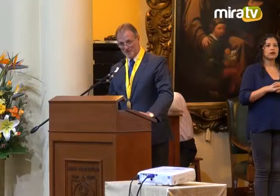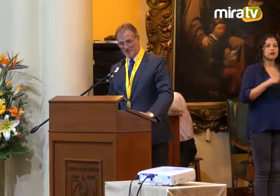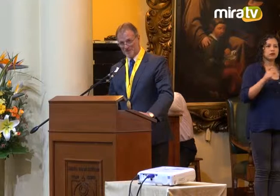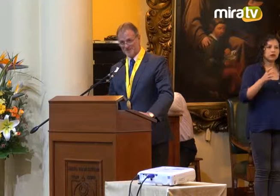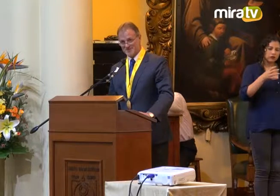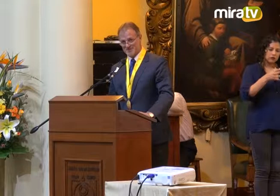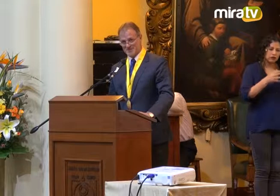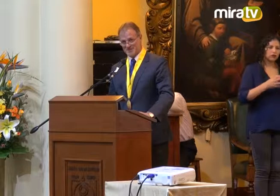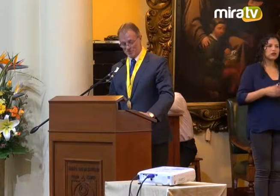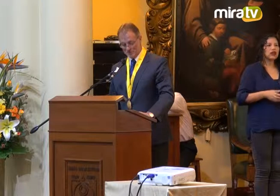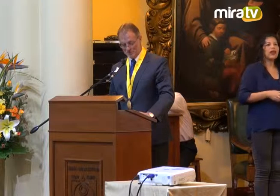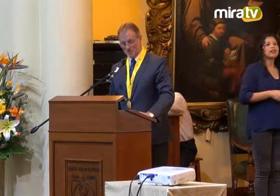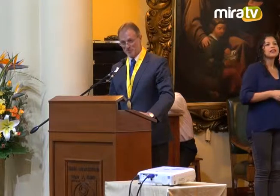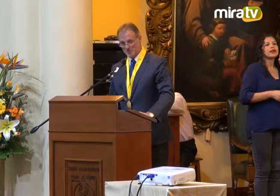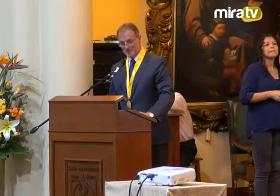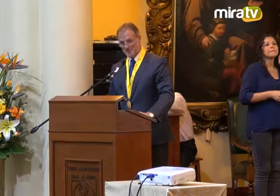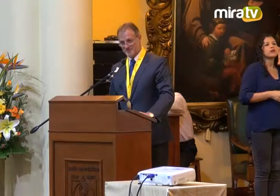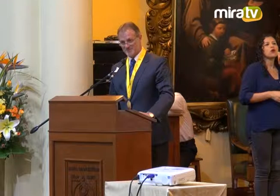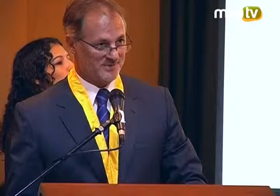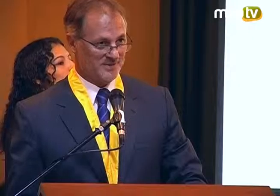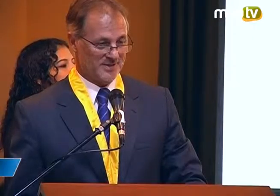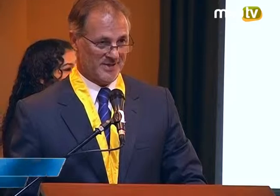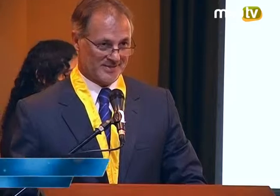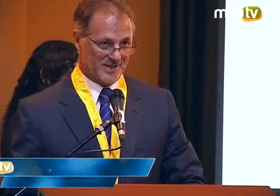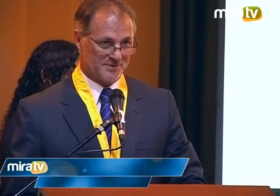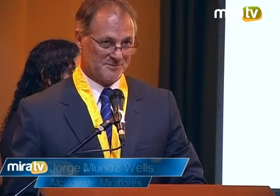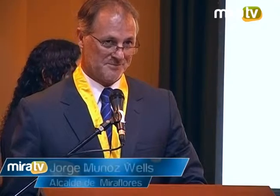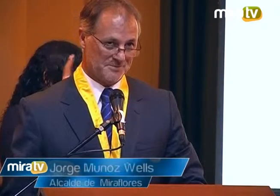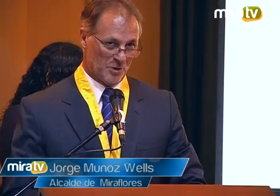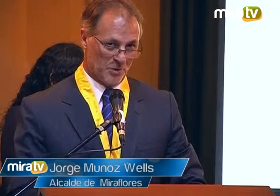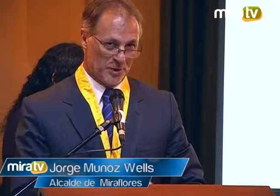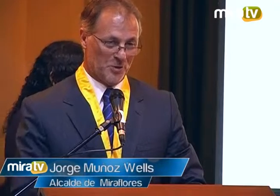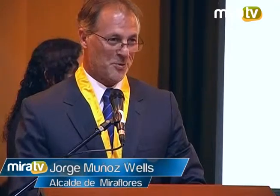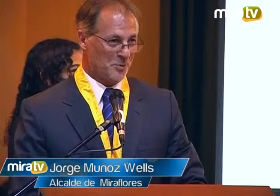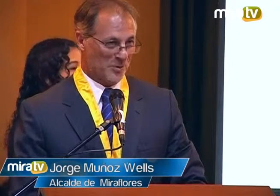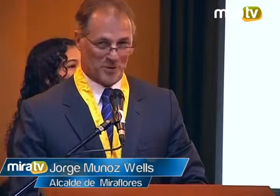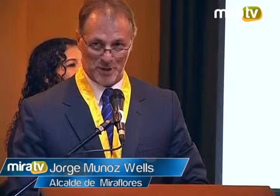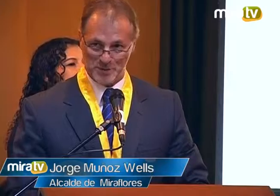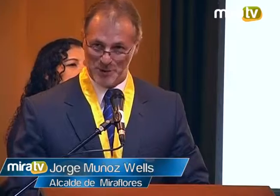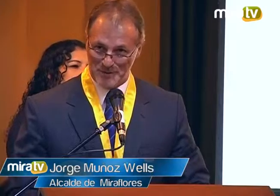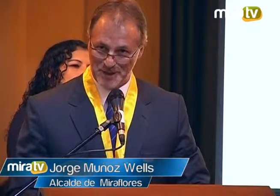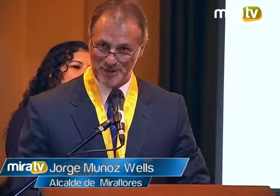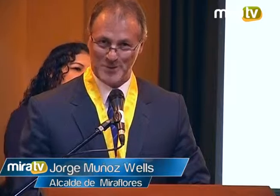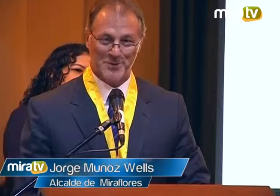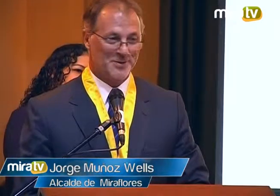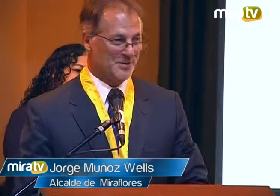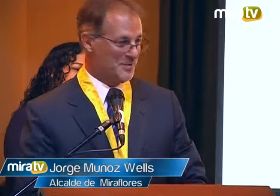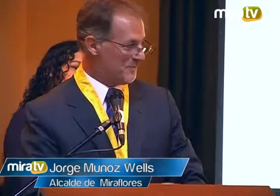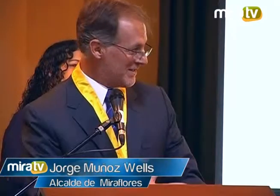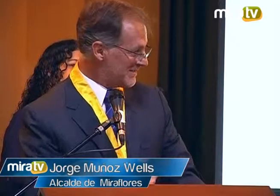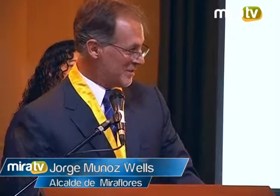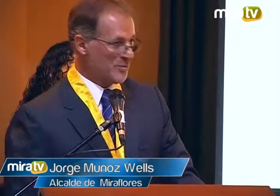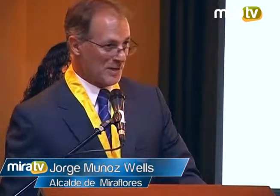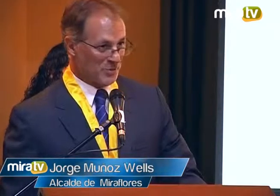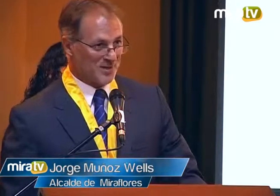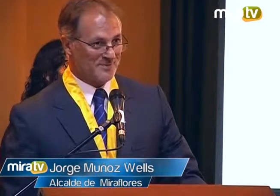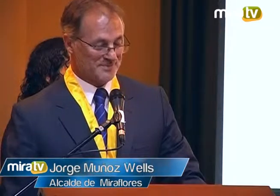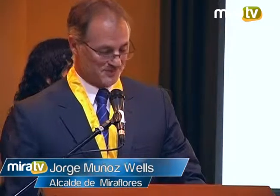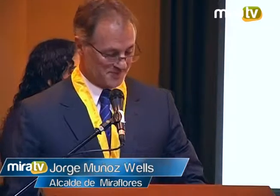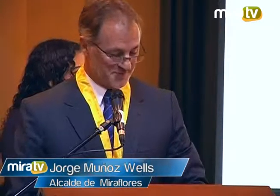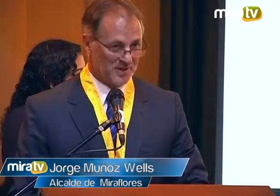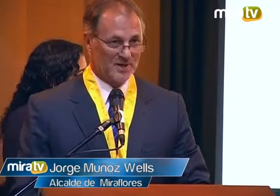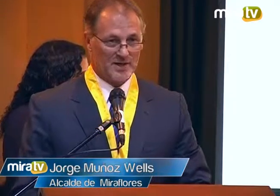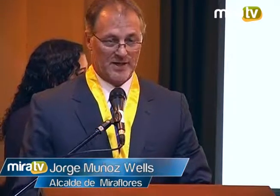delegaciones diplomáticas que esta noche nos acompañan y que están, los veo con el corazón abierto para estar con